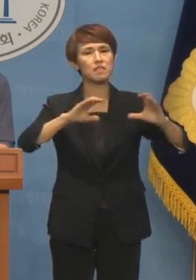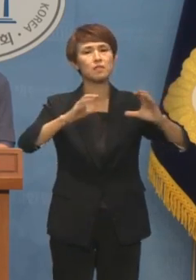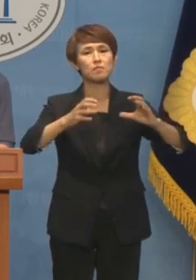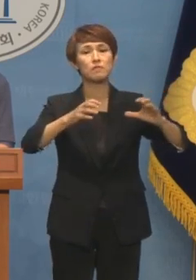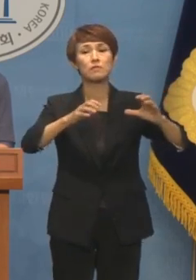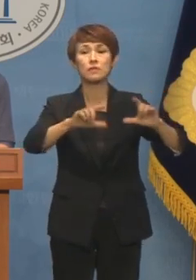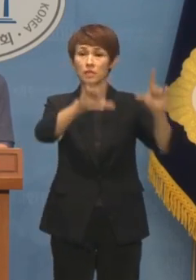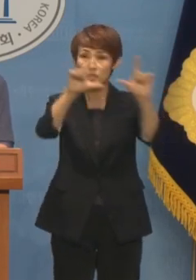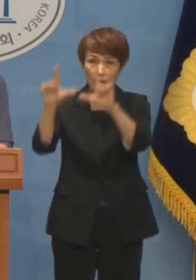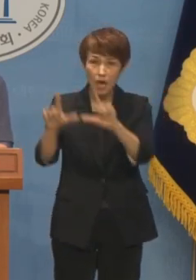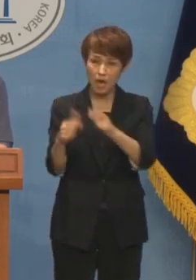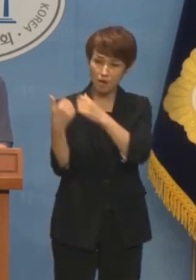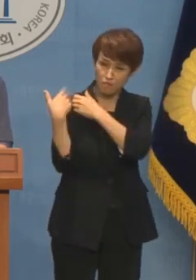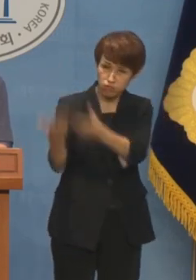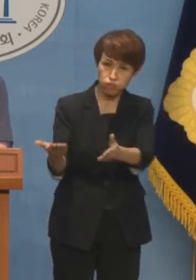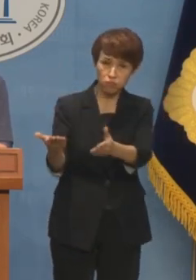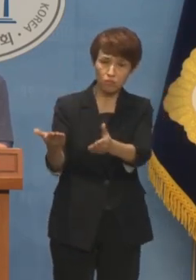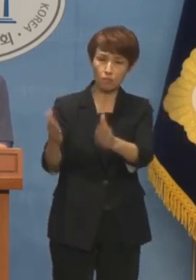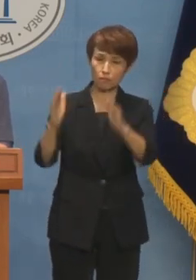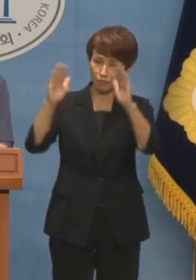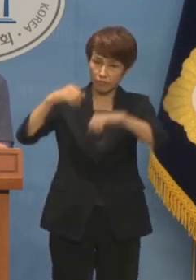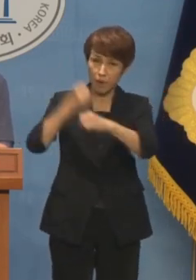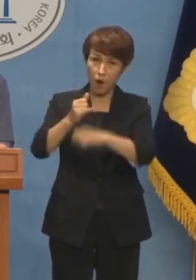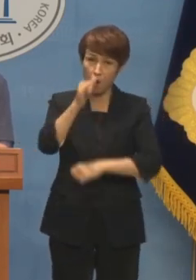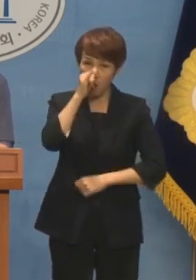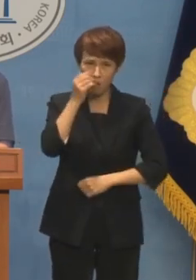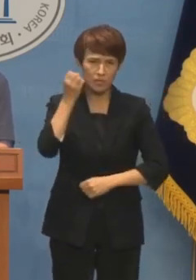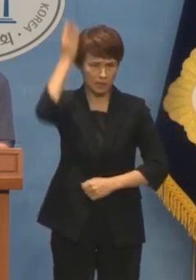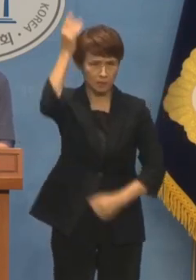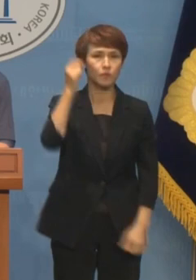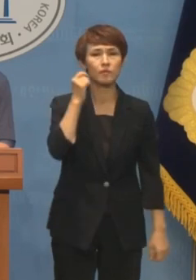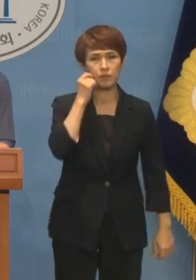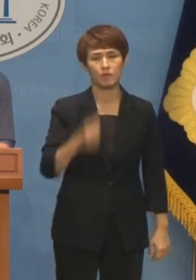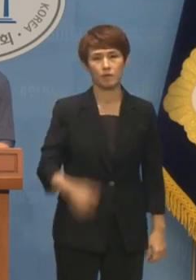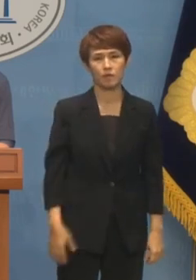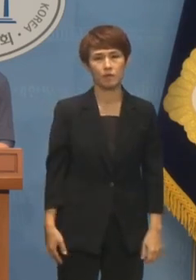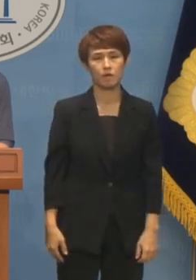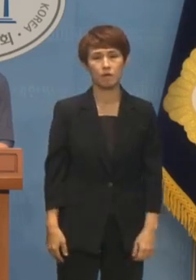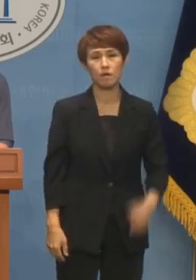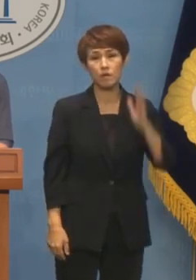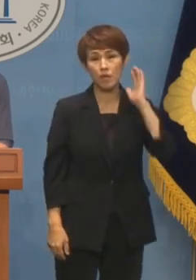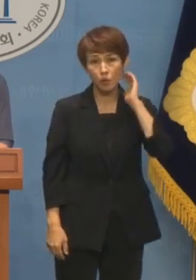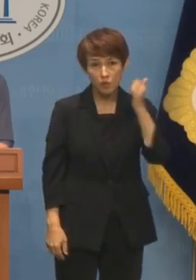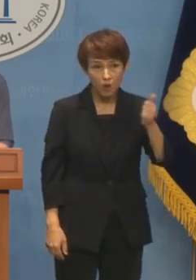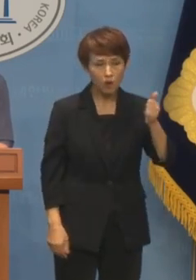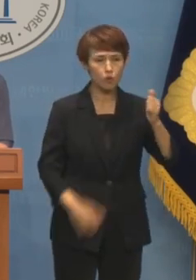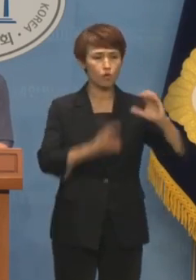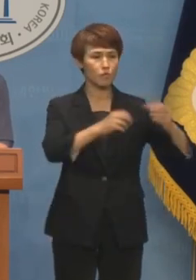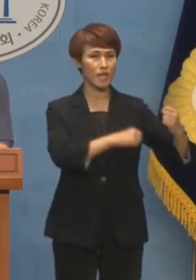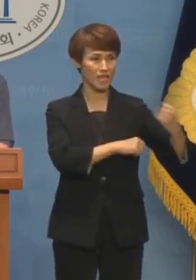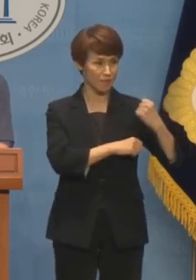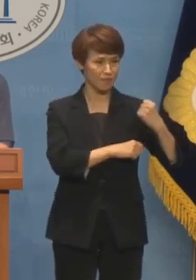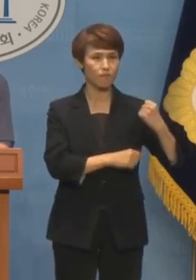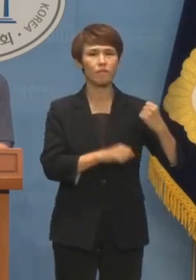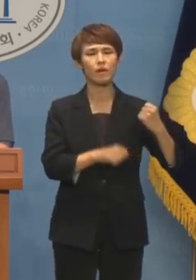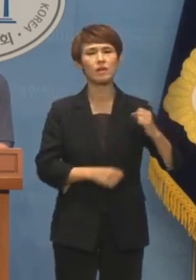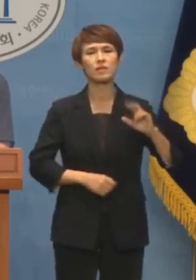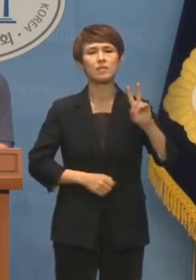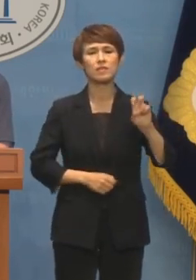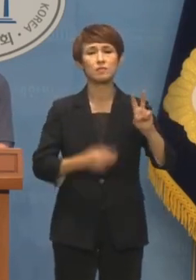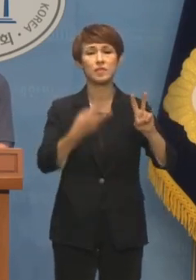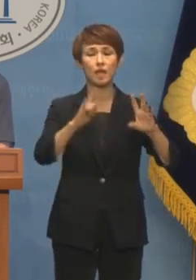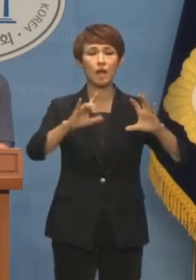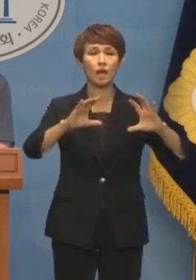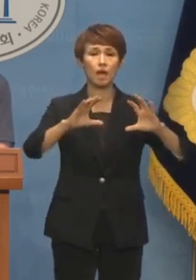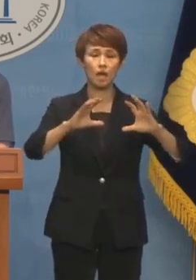현실 또한 절대로 잊을 수 없습니다. 대통령과 국민의힘의 22대 국회 대응